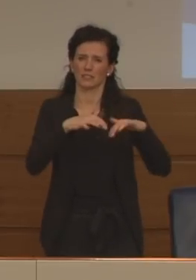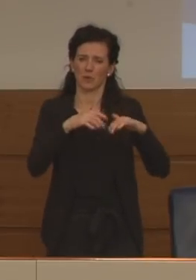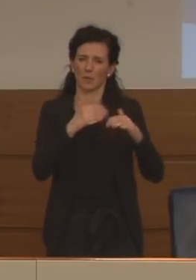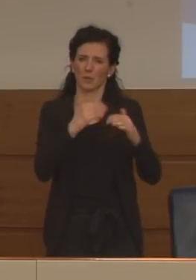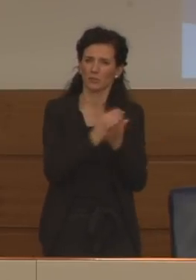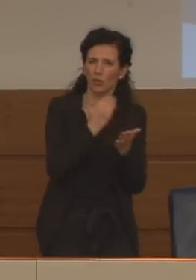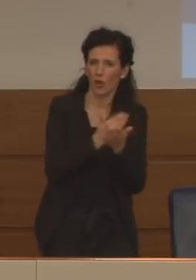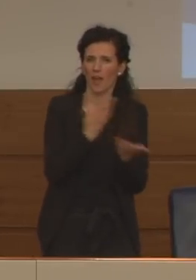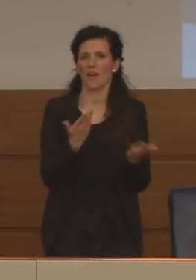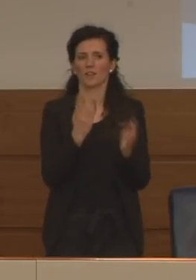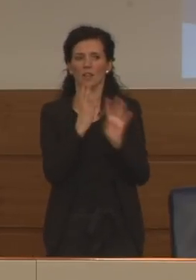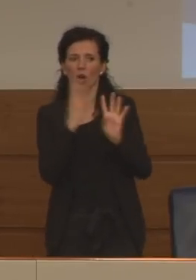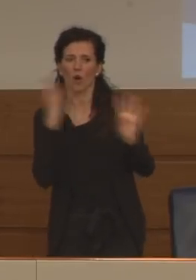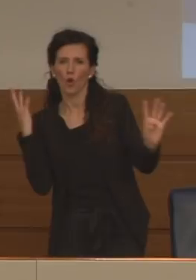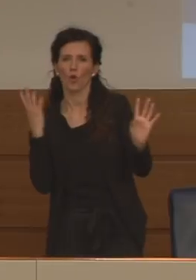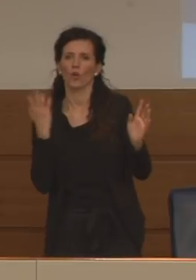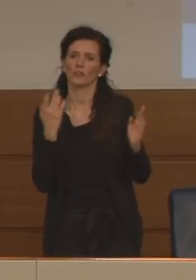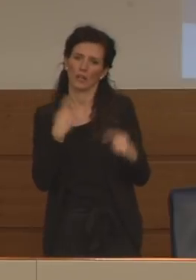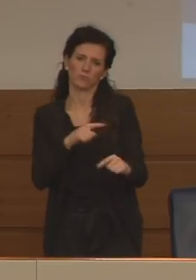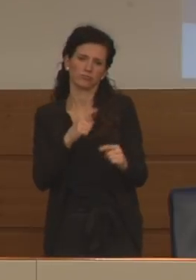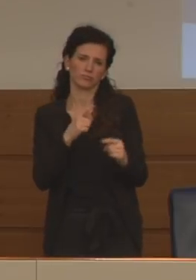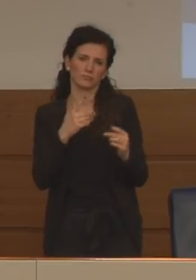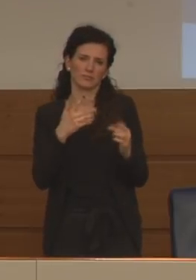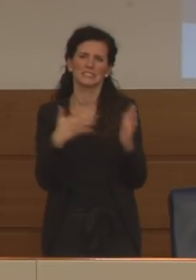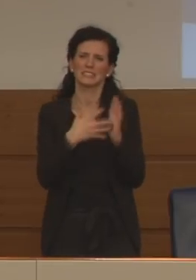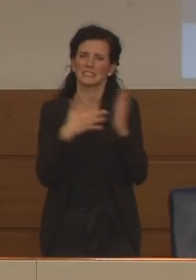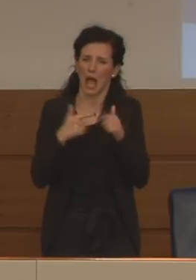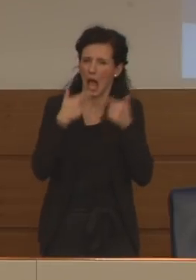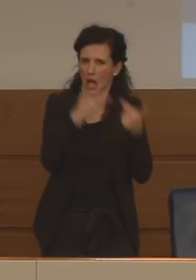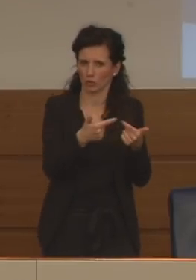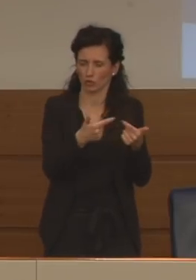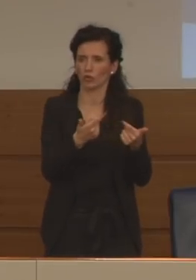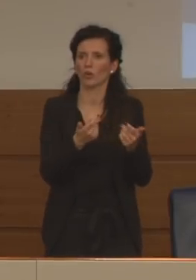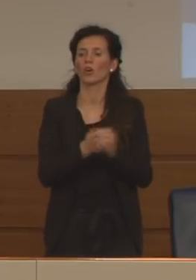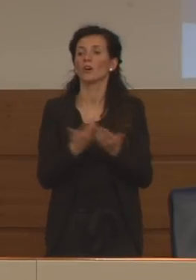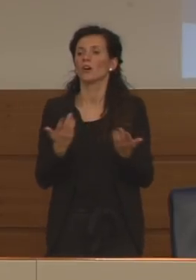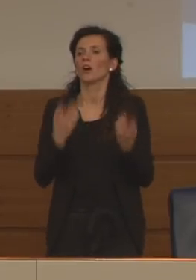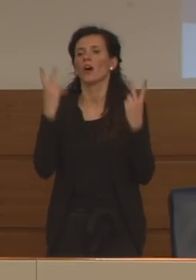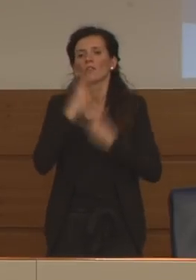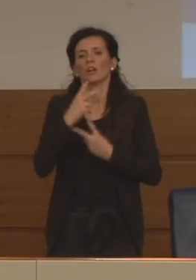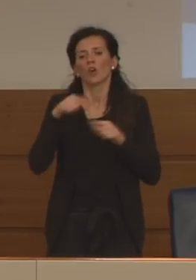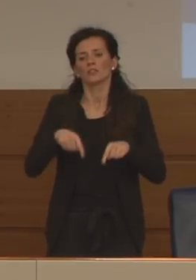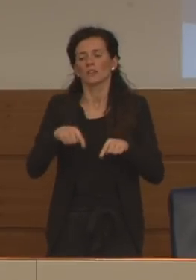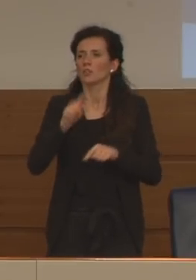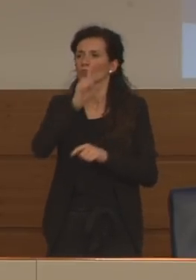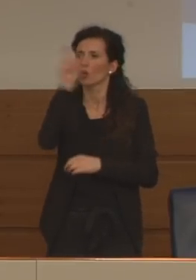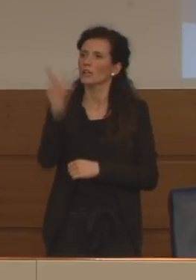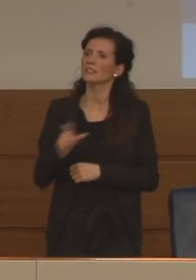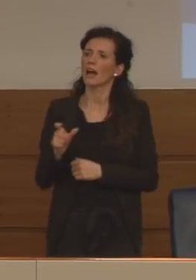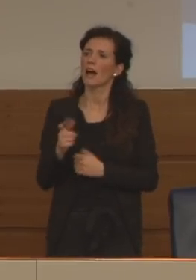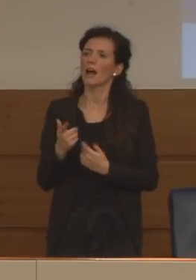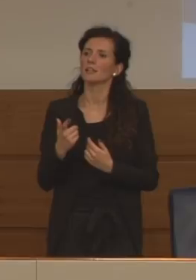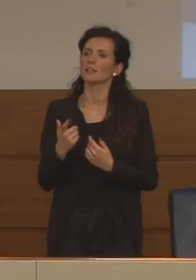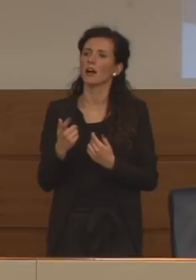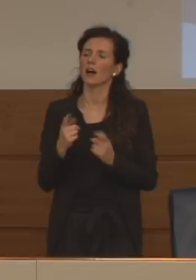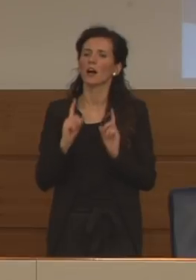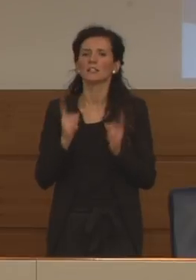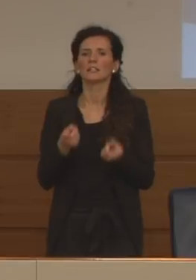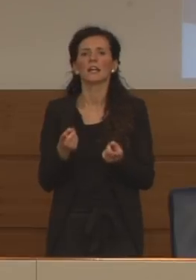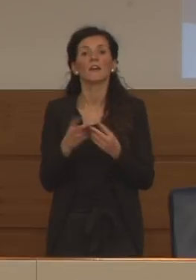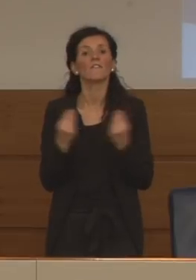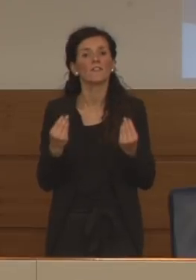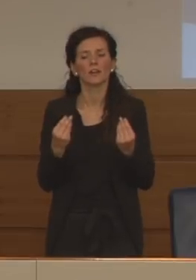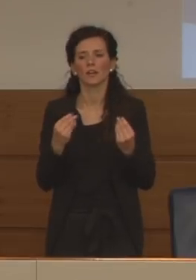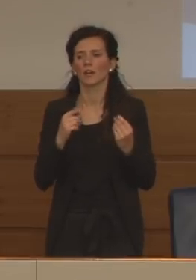code disagi per la popolazione sicuramente quello che dobbiamo fare nel nostro paese e avere una uniformità di